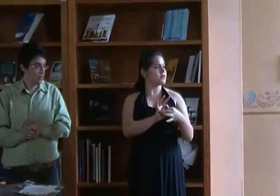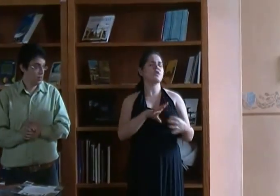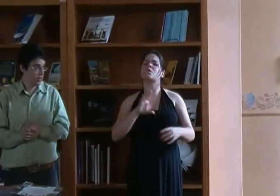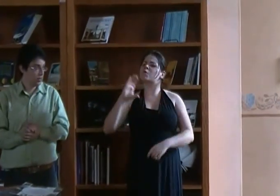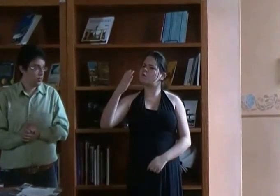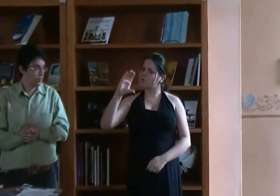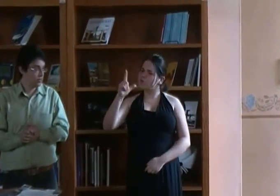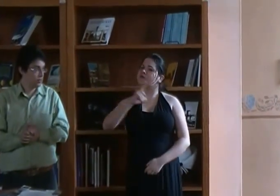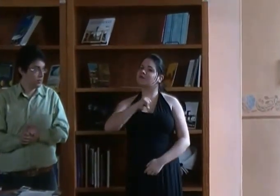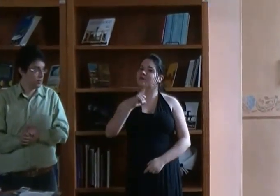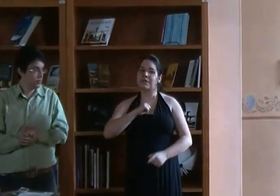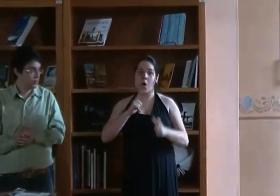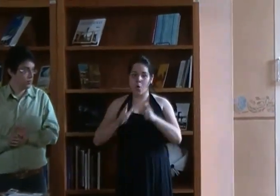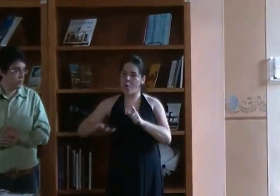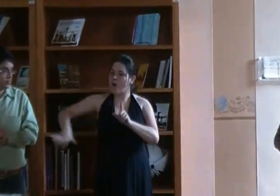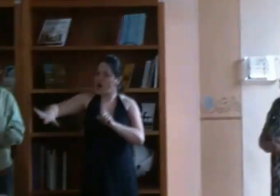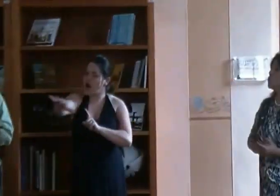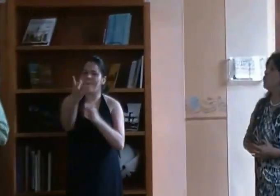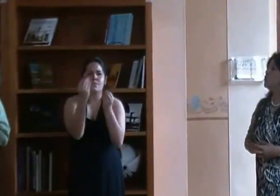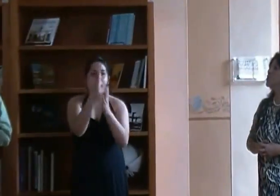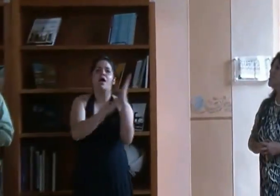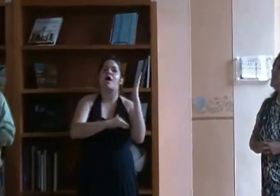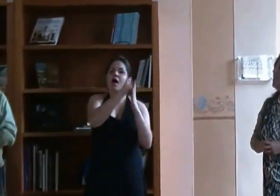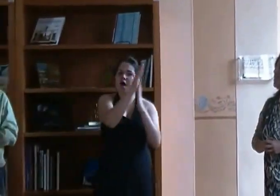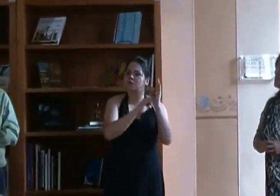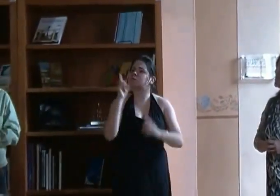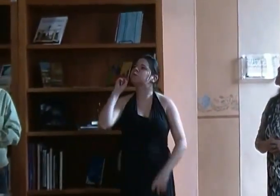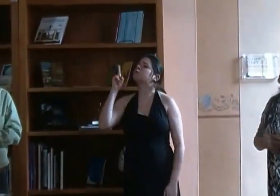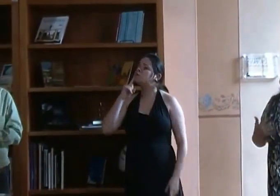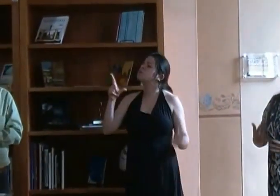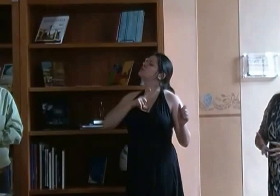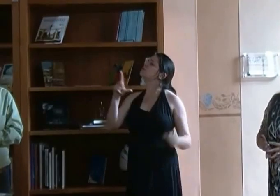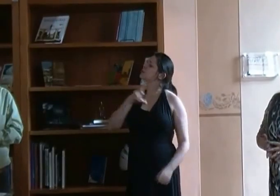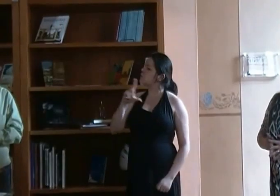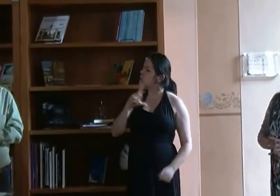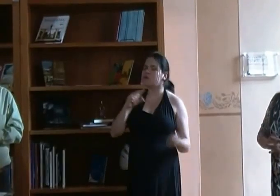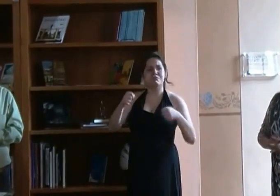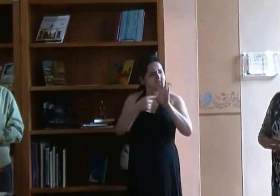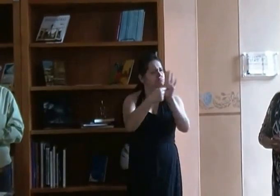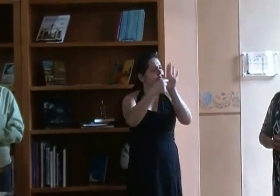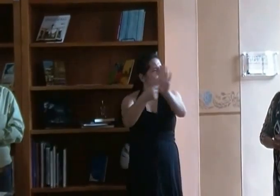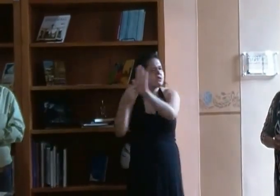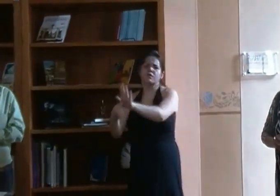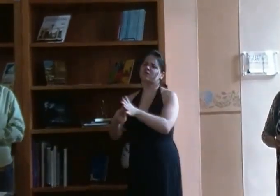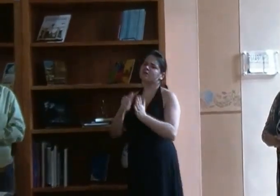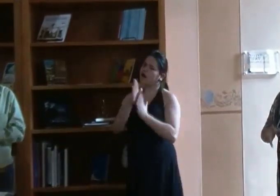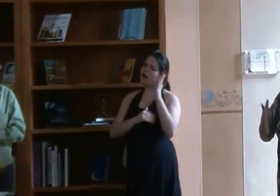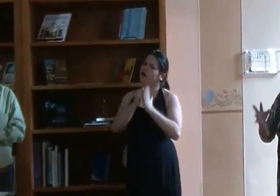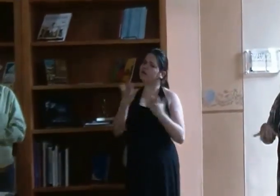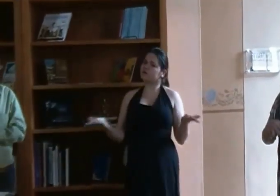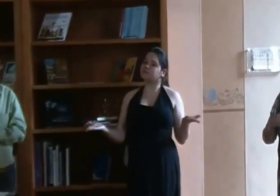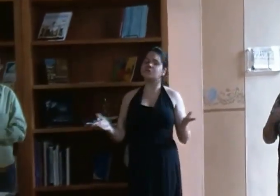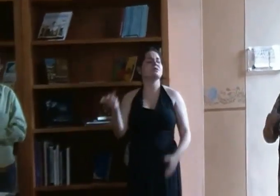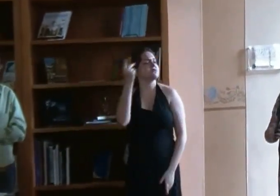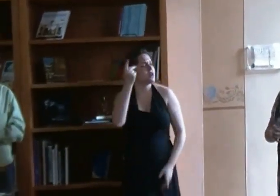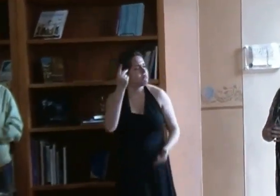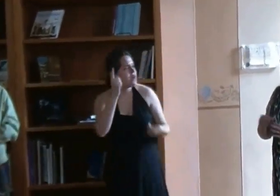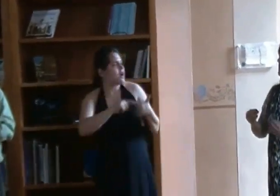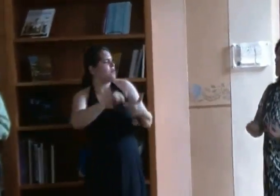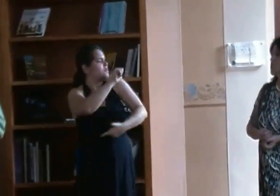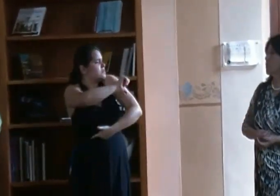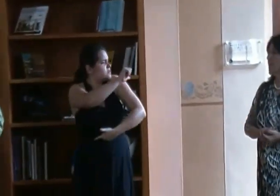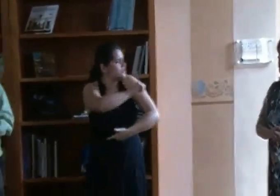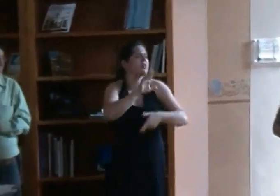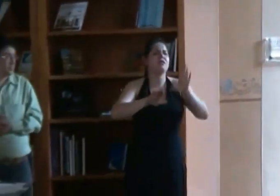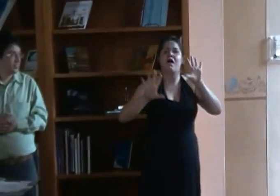cena, tem um cenário, né, de artistas surdos que nós precisamos dar visibilidade. Em São Paulo, Rio de Janeiro,